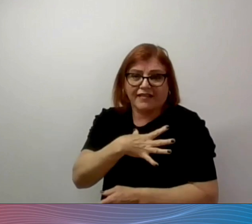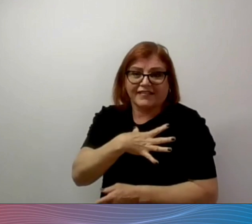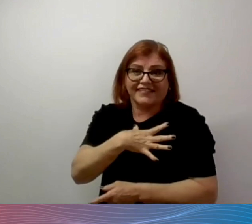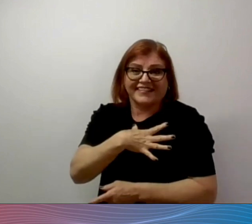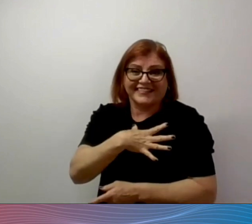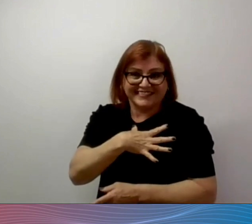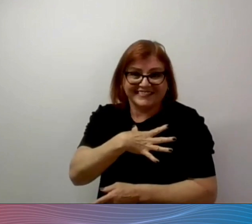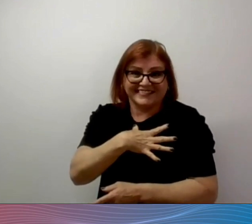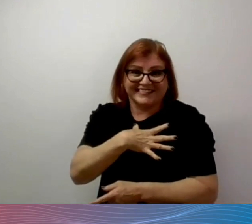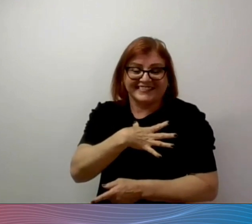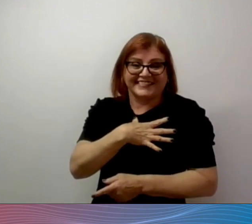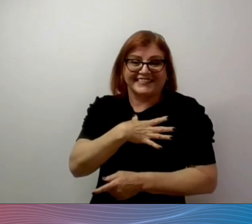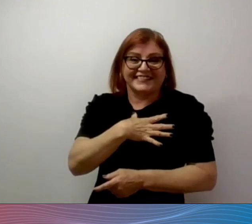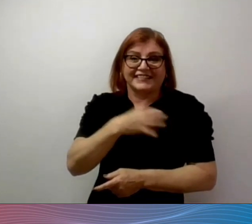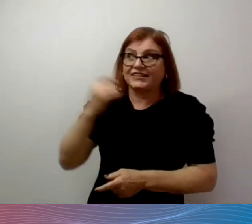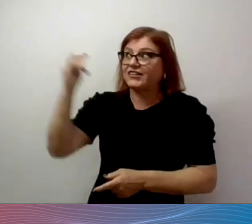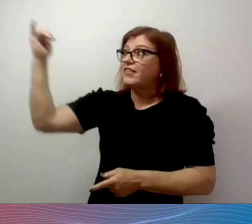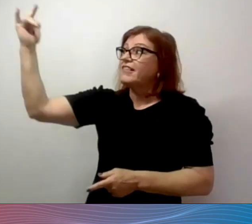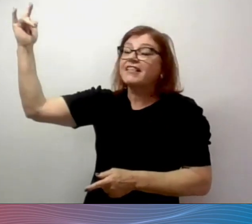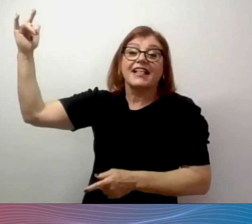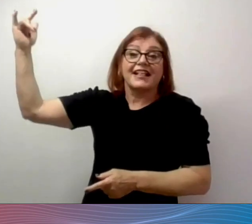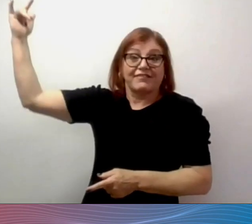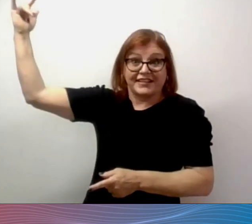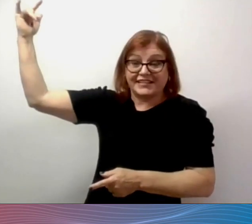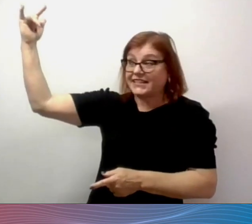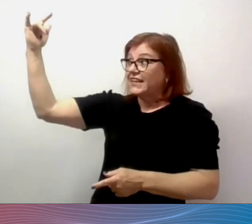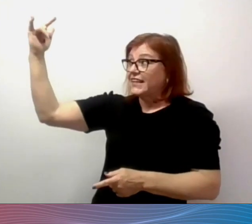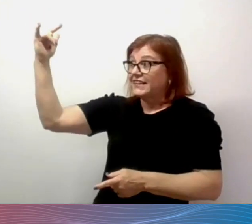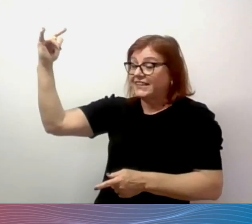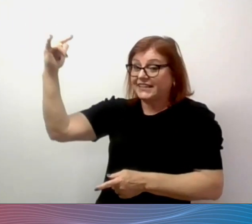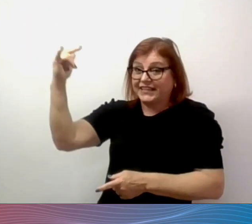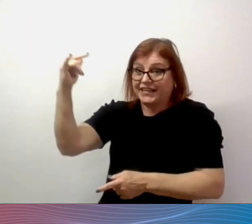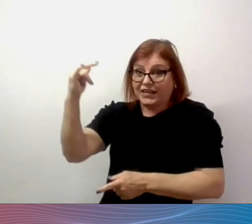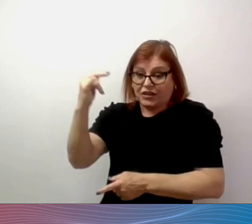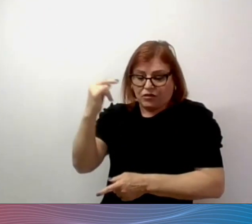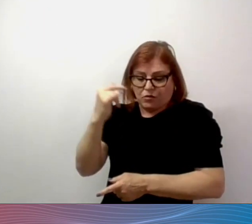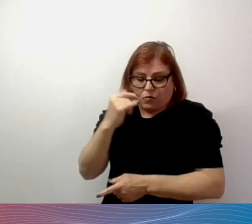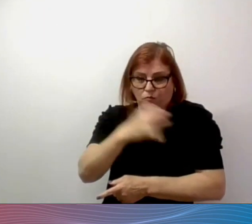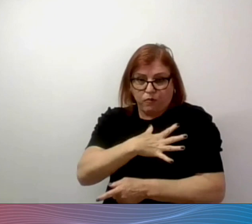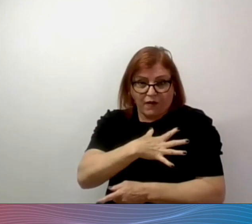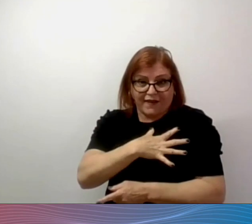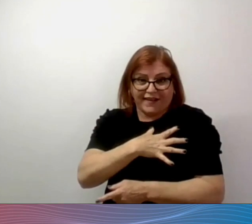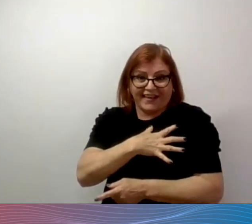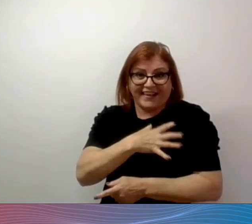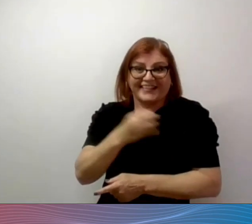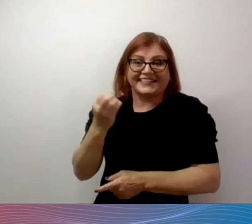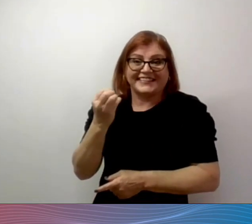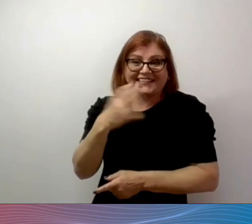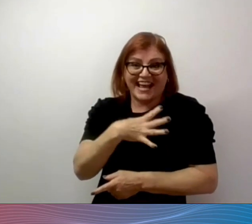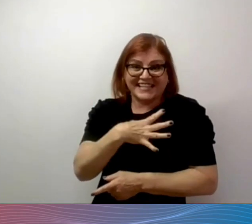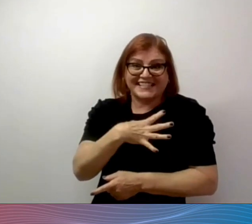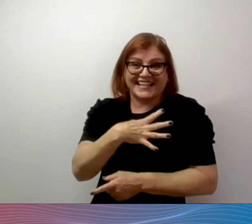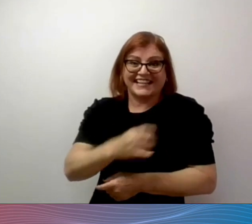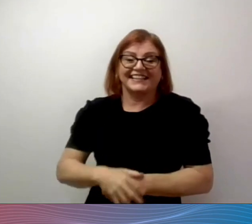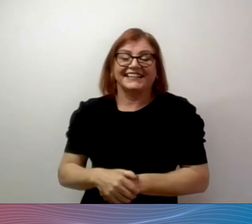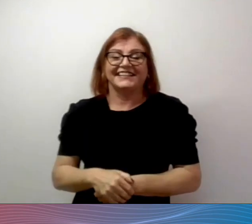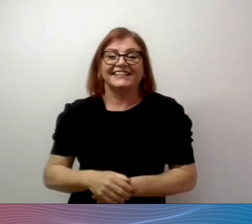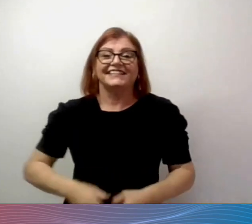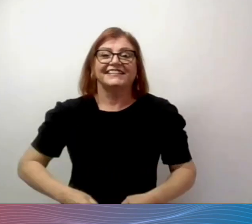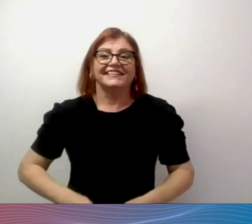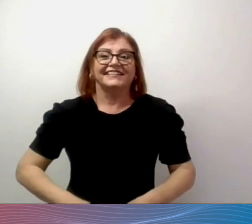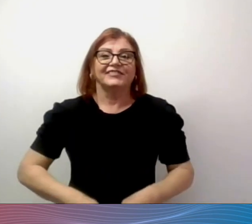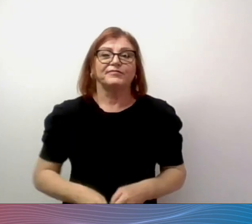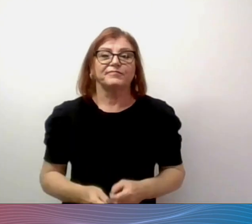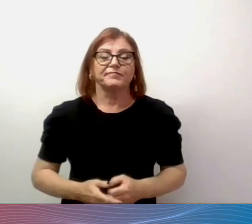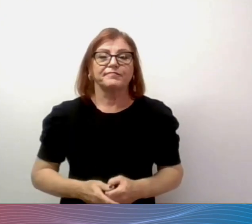grace. Então são as duas extremidades da mesma coisa. So these are the two ends of the same thing. Então quando